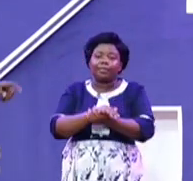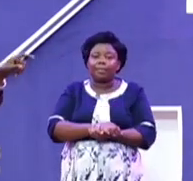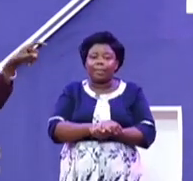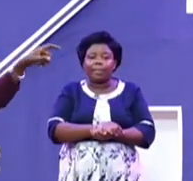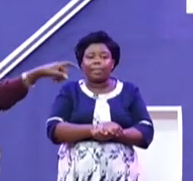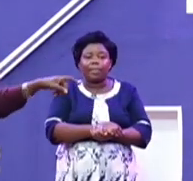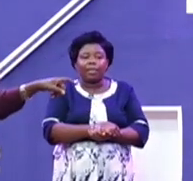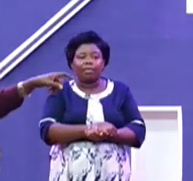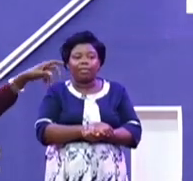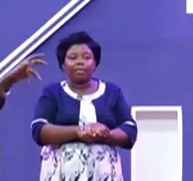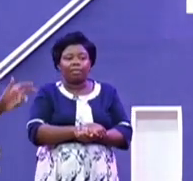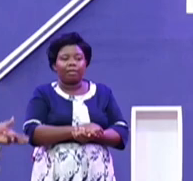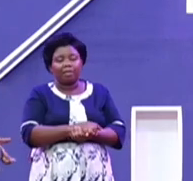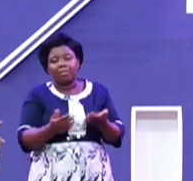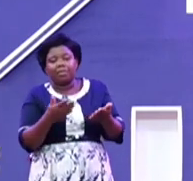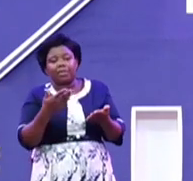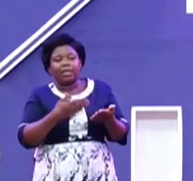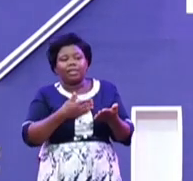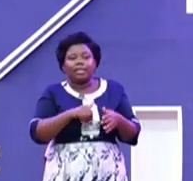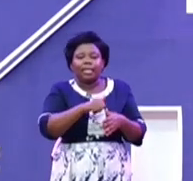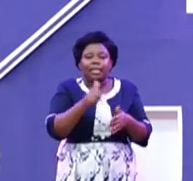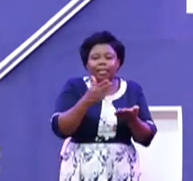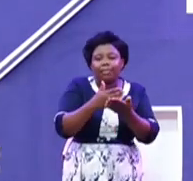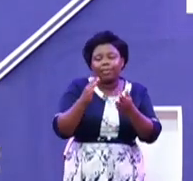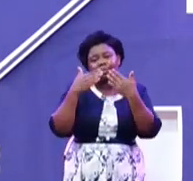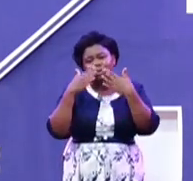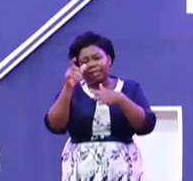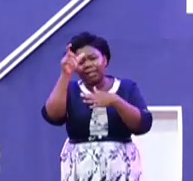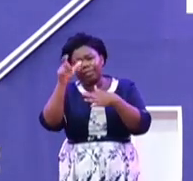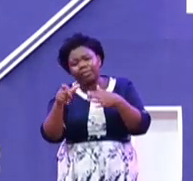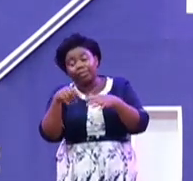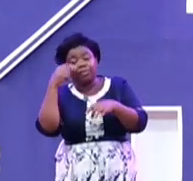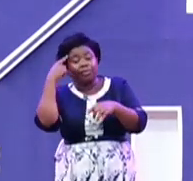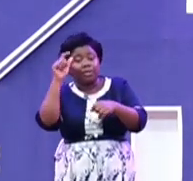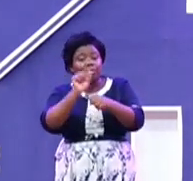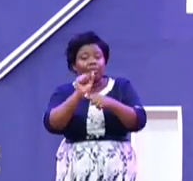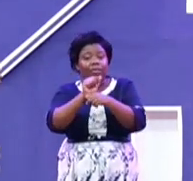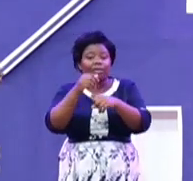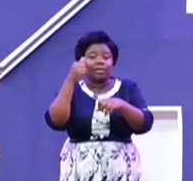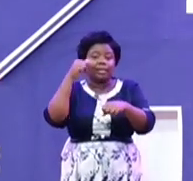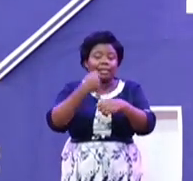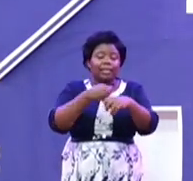endala ey'okusiima omuntu oyo olw'omulimu gwamukozeemu tewali akontana nakyo